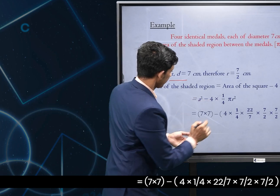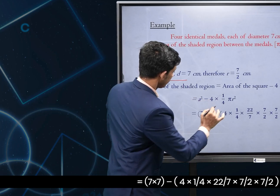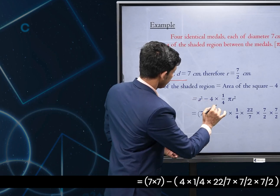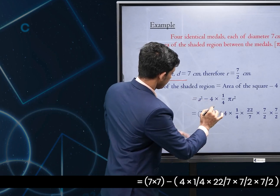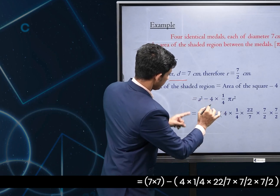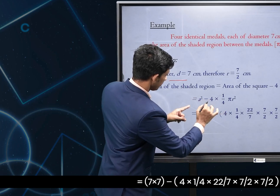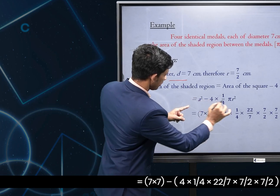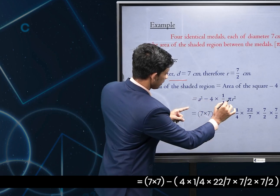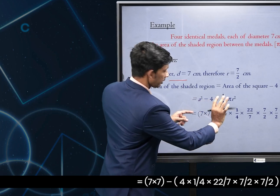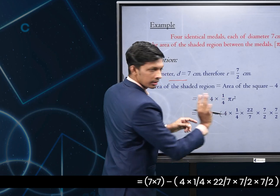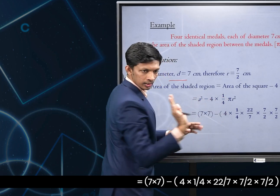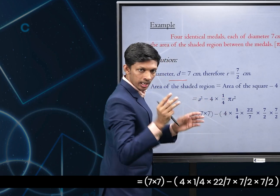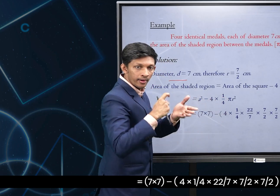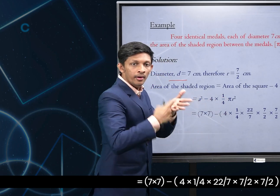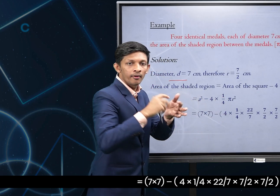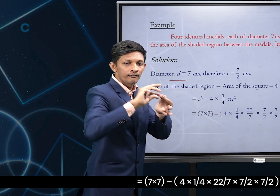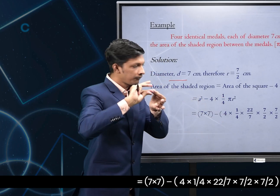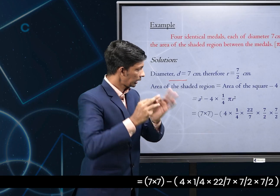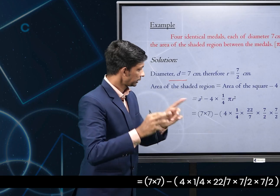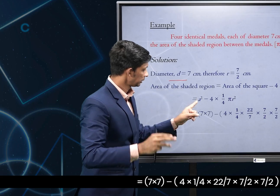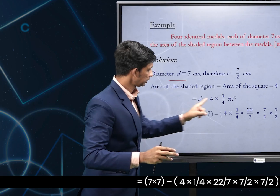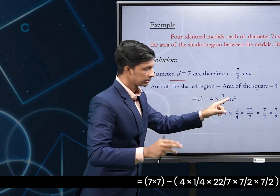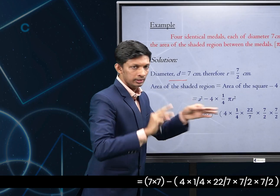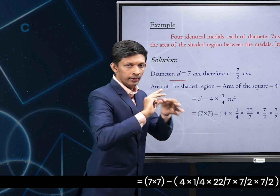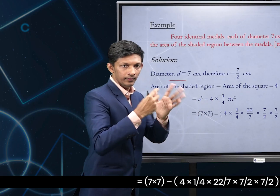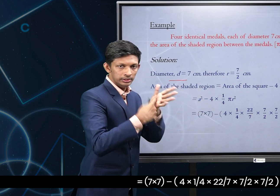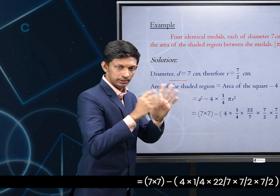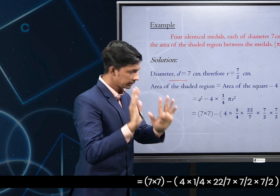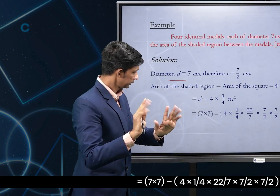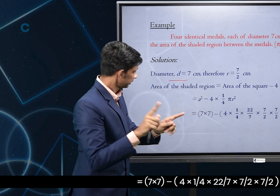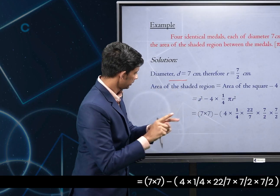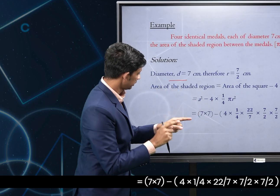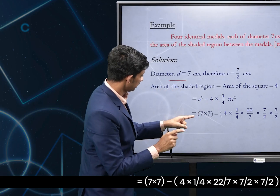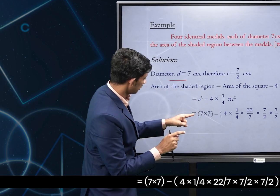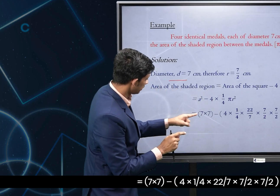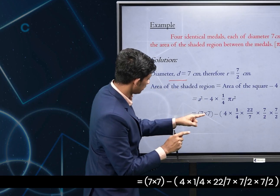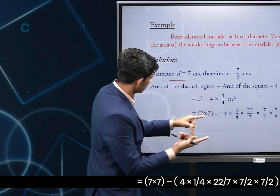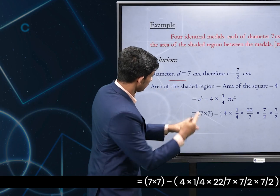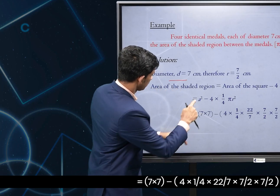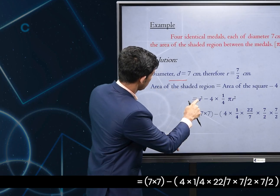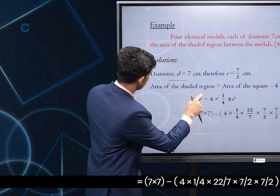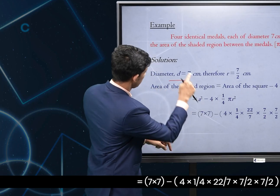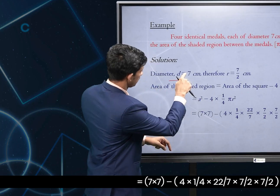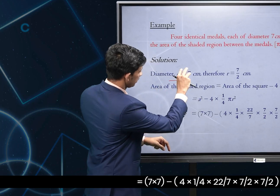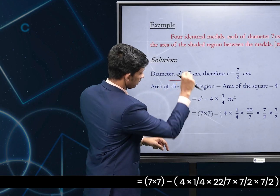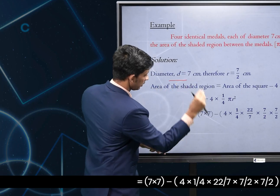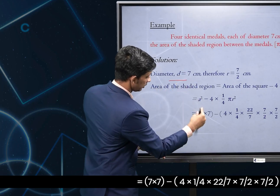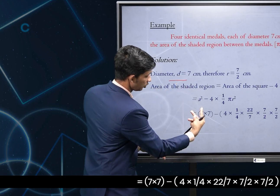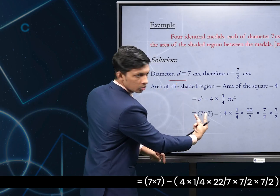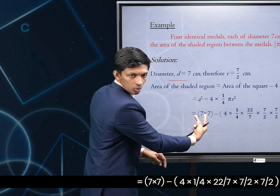ஈடு அடைப்புக்குறிக்குள் 7 பெருக்கல் 7 கழித்தல் அடைப்புக்குறிக்குள் 4 பெருக்கல் 1 கீழ்